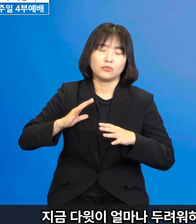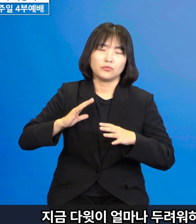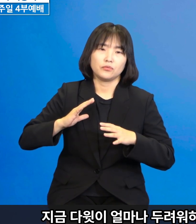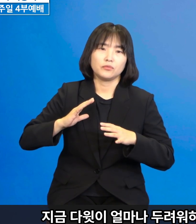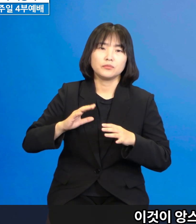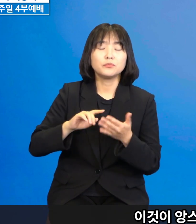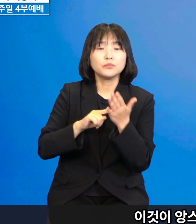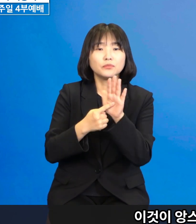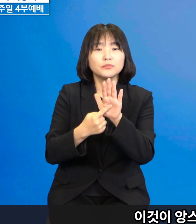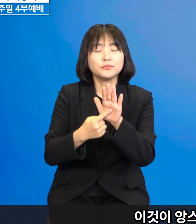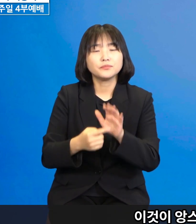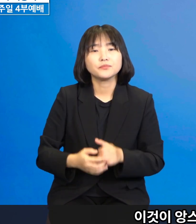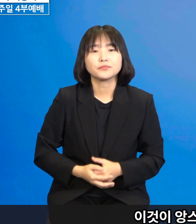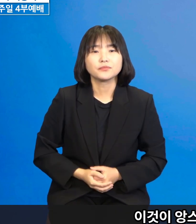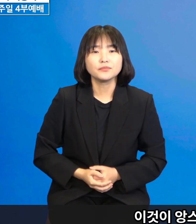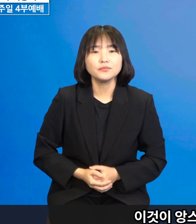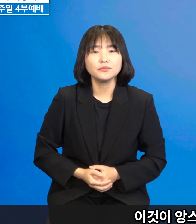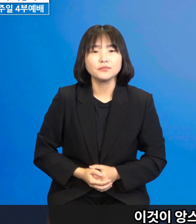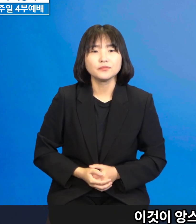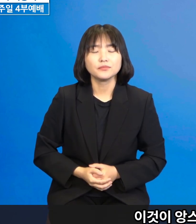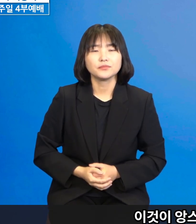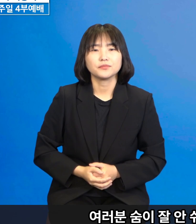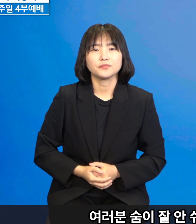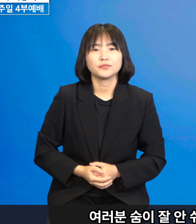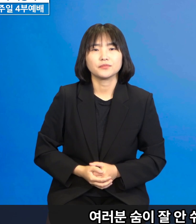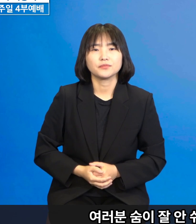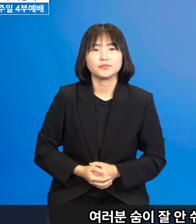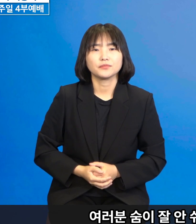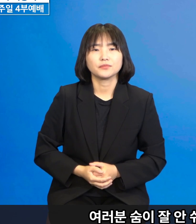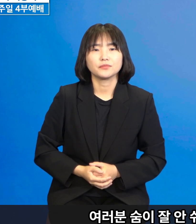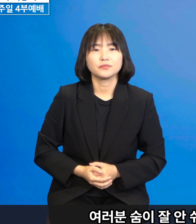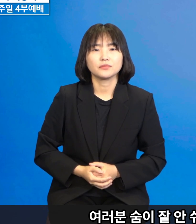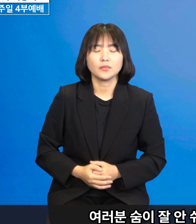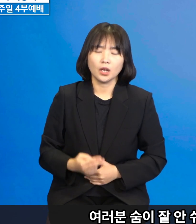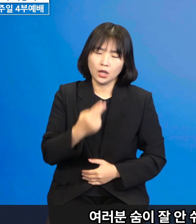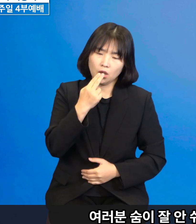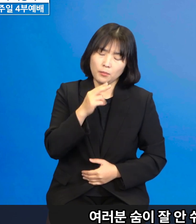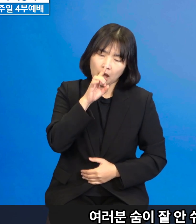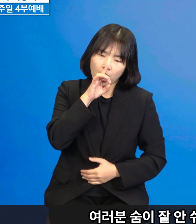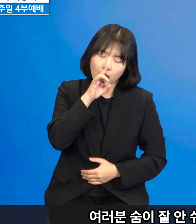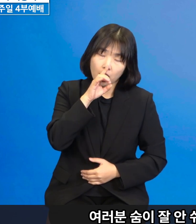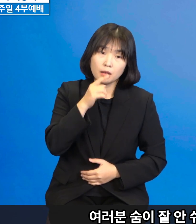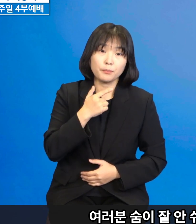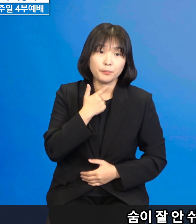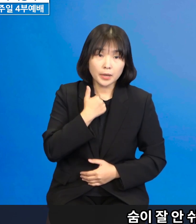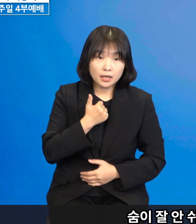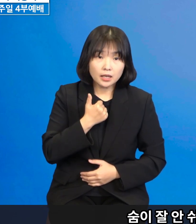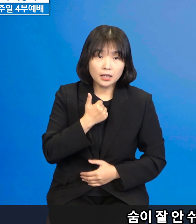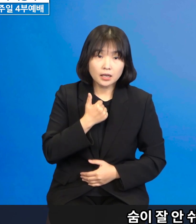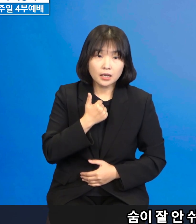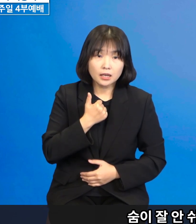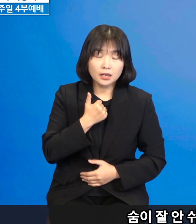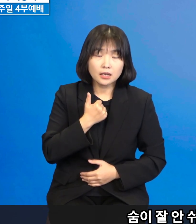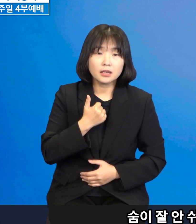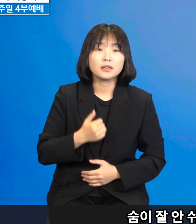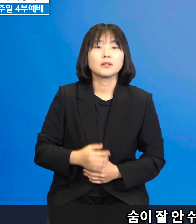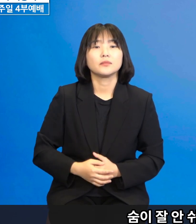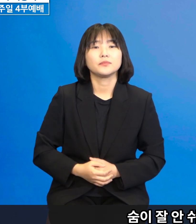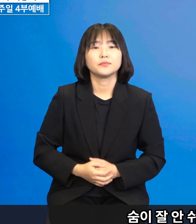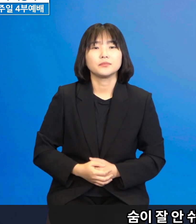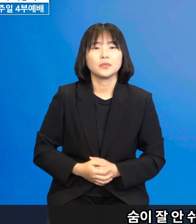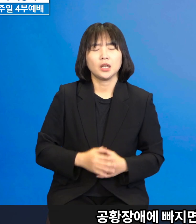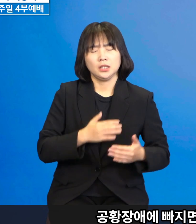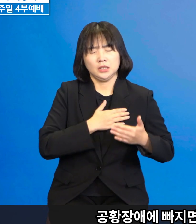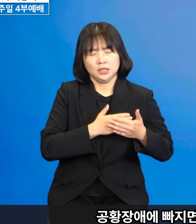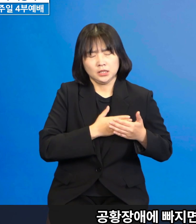표현이죠. 이것이 앙스트예요. 여러분, 숨이 잘 안 쉬신 적 있으십니까? 숨이 잘 안 쉬어진,